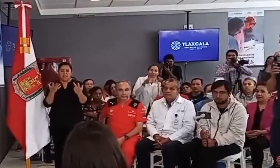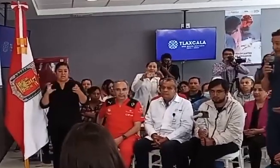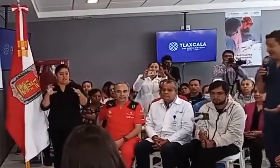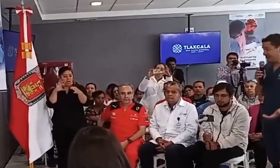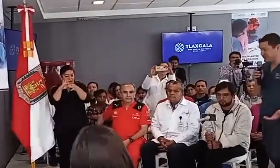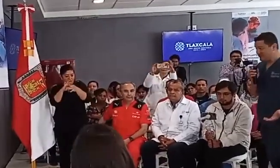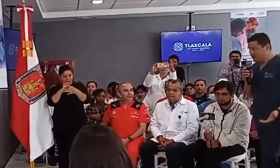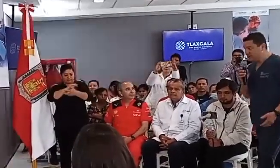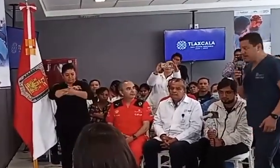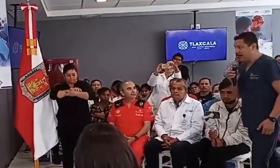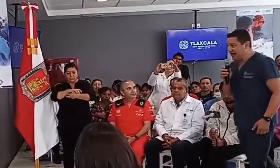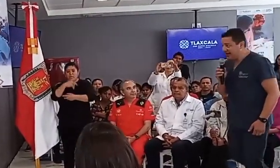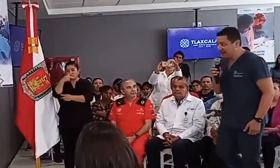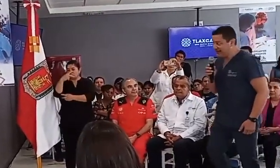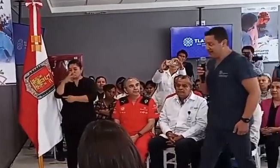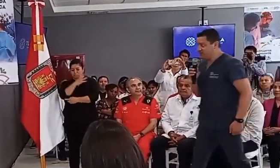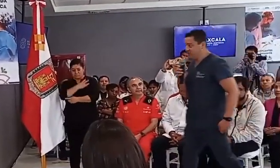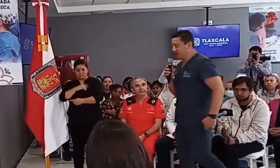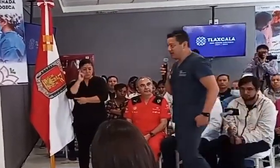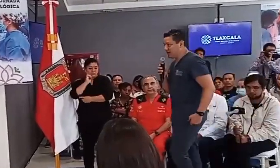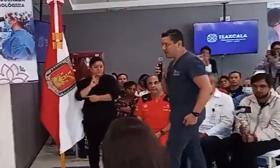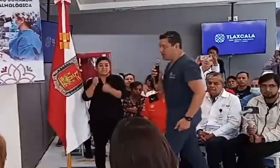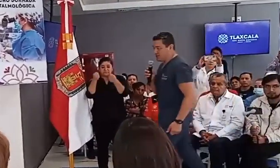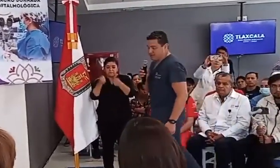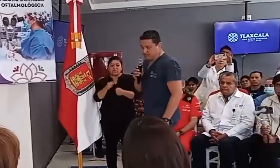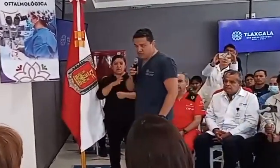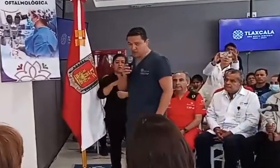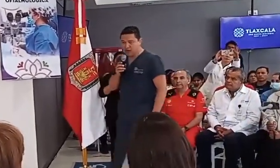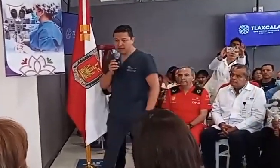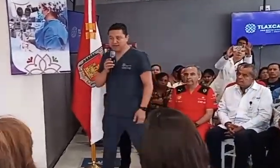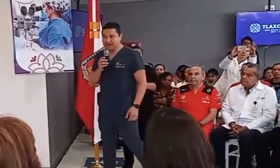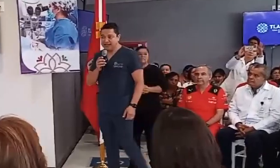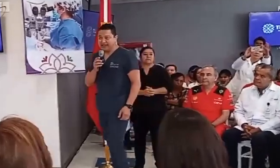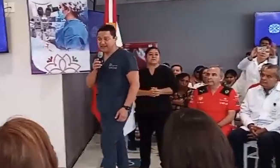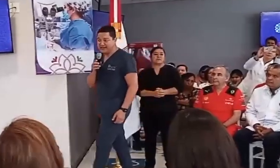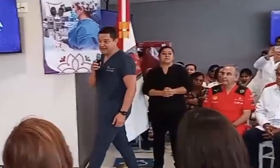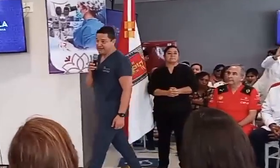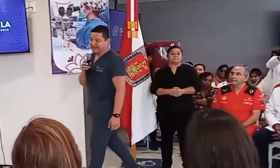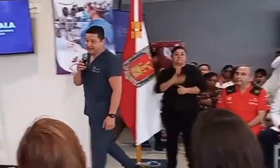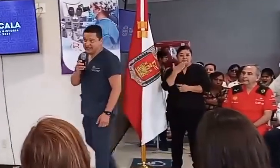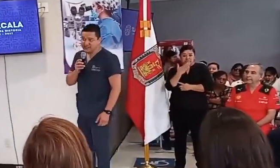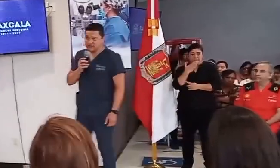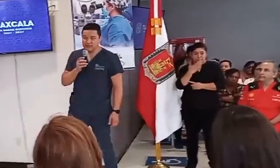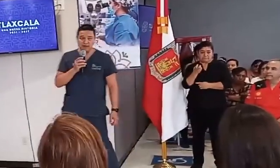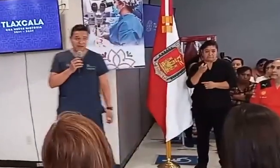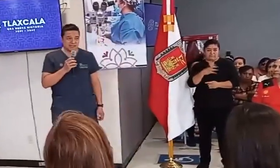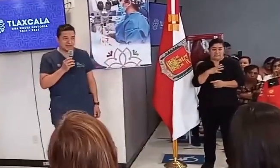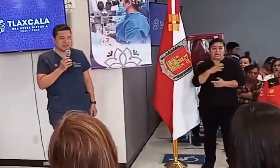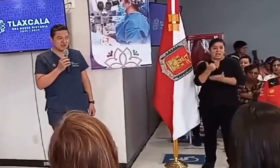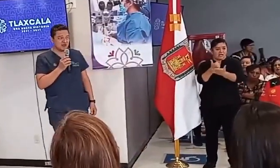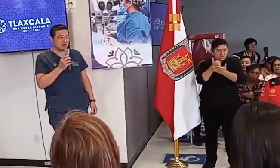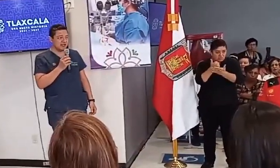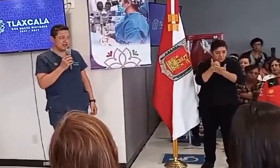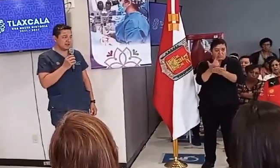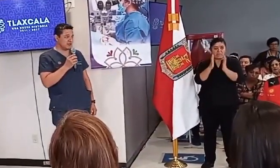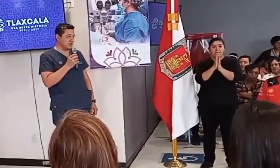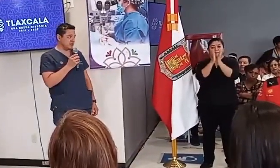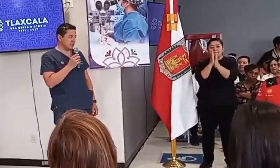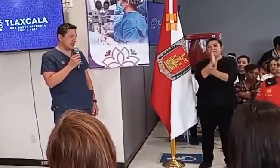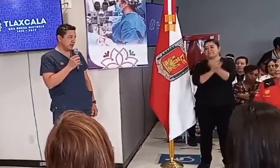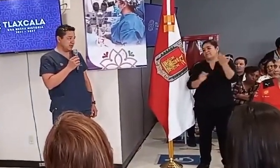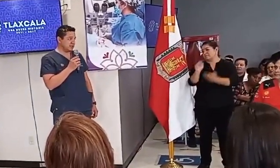que sin duda han hecho un trabajo muy loable en la ayuda y la participación